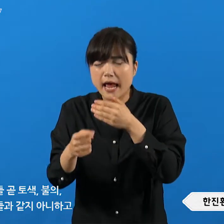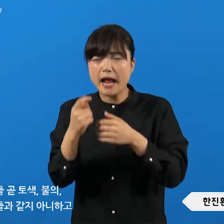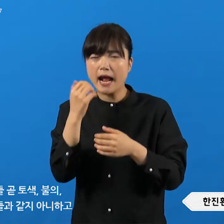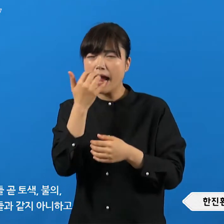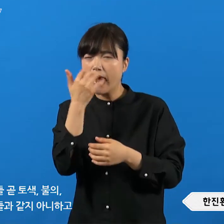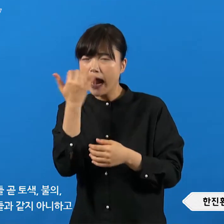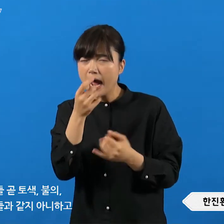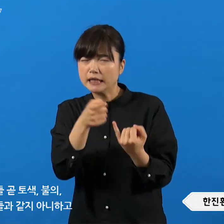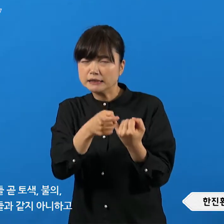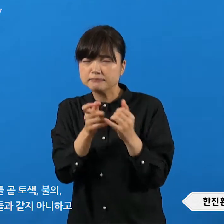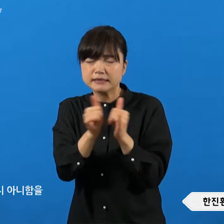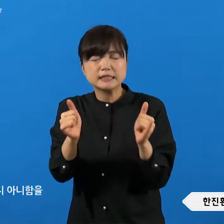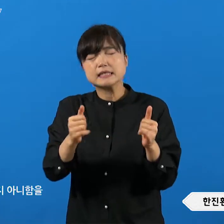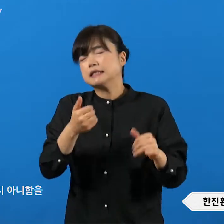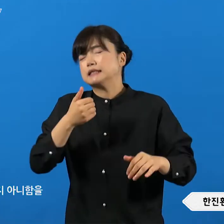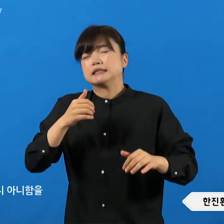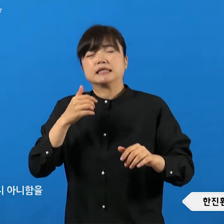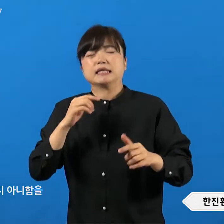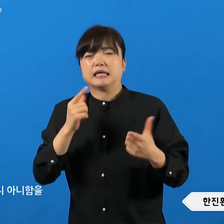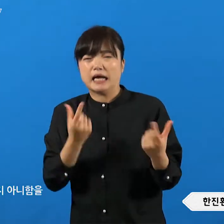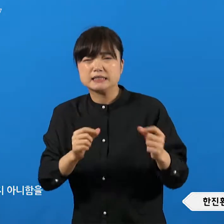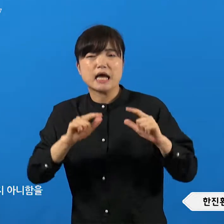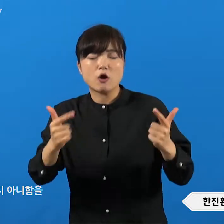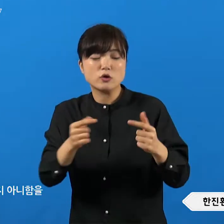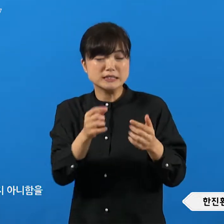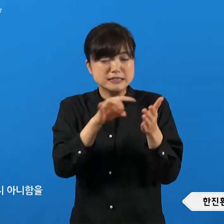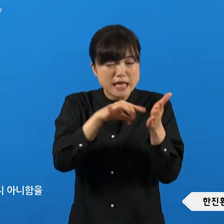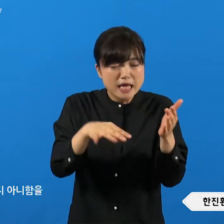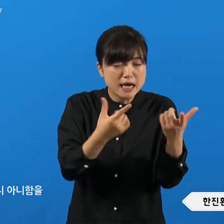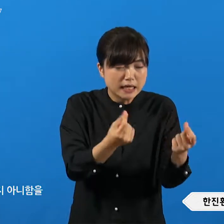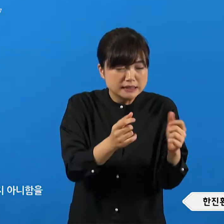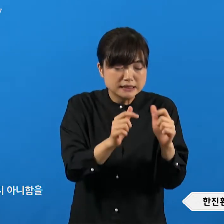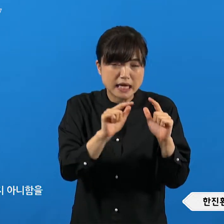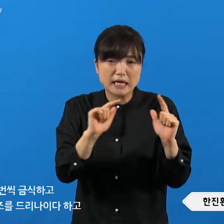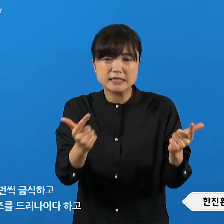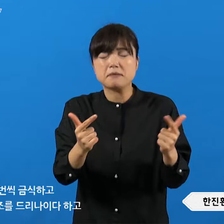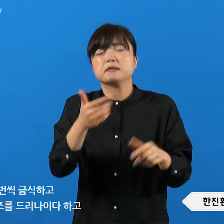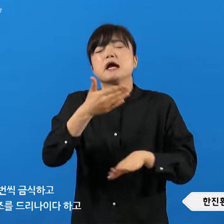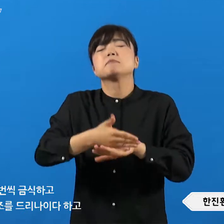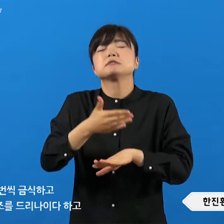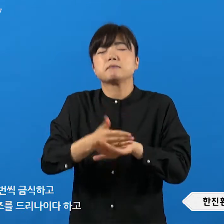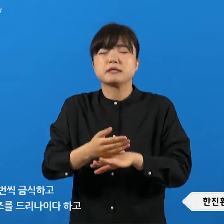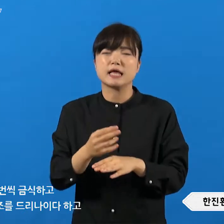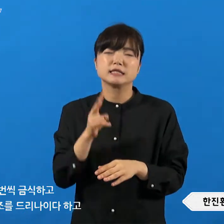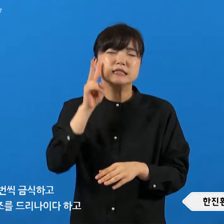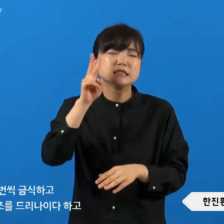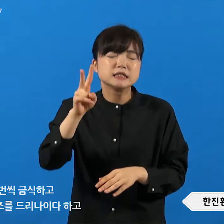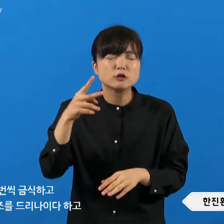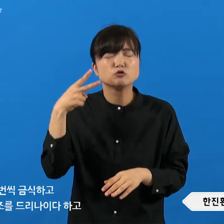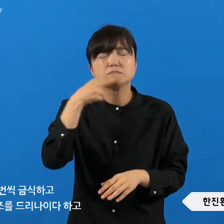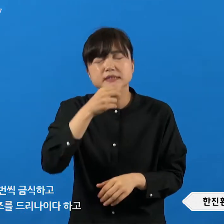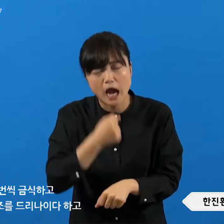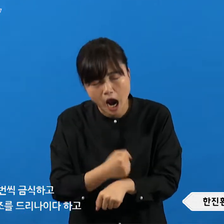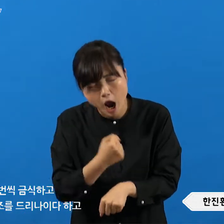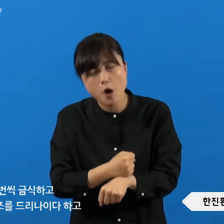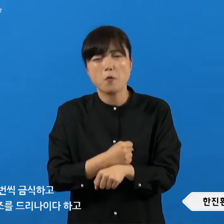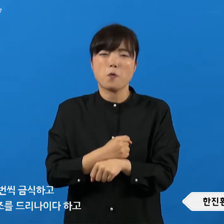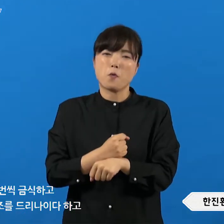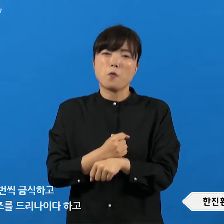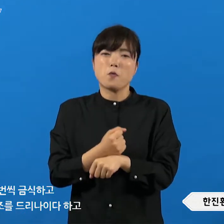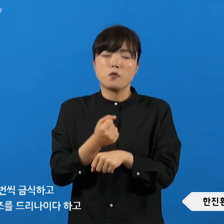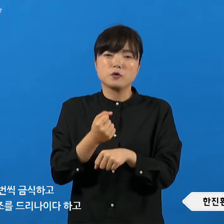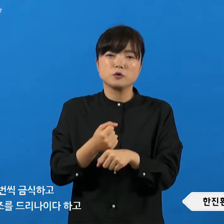간음을 하는 자들과 같지 아니하고 이 세리와도 같지 아니함을 감사하나이다. 나는 일회에 2번씩 금식하고 또